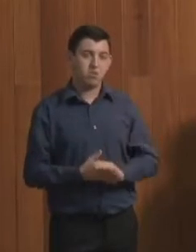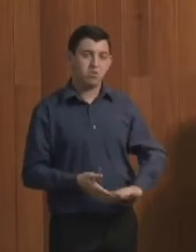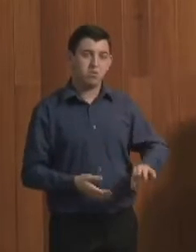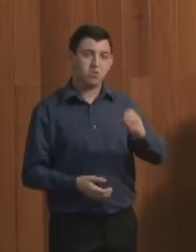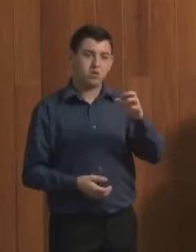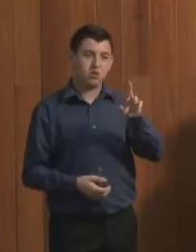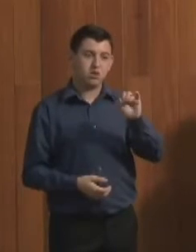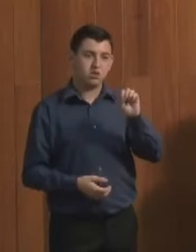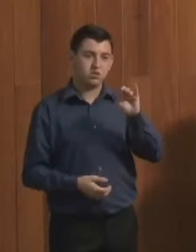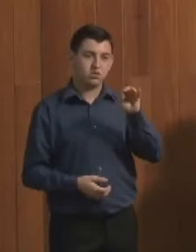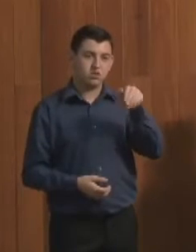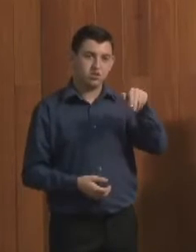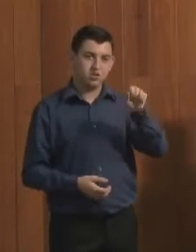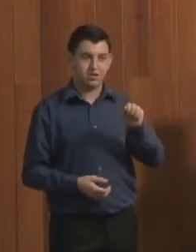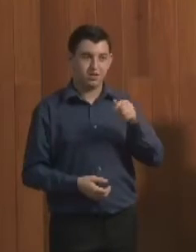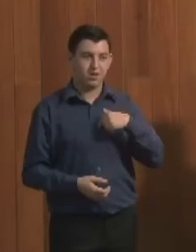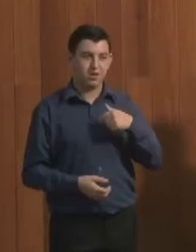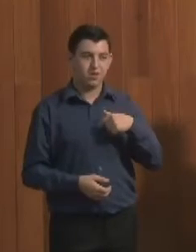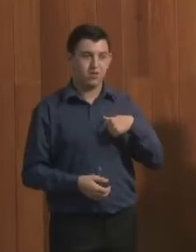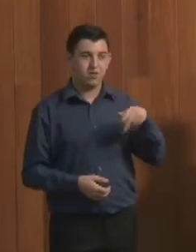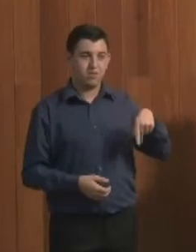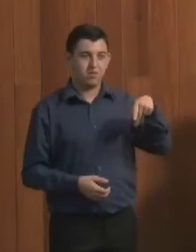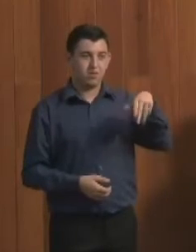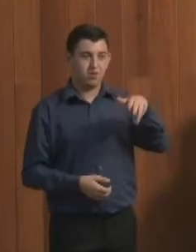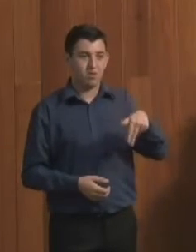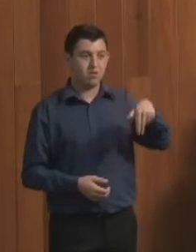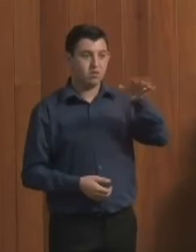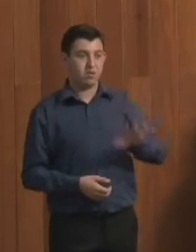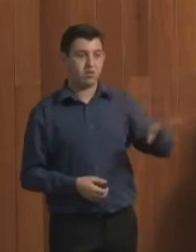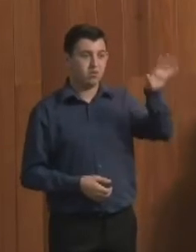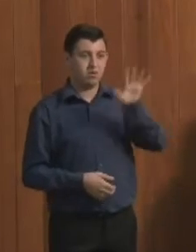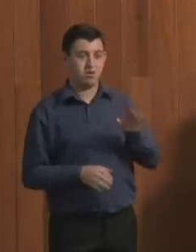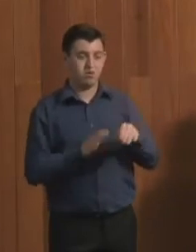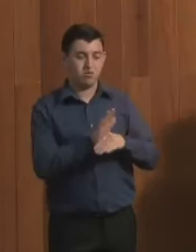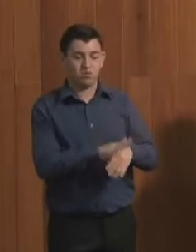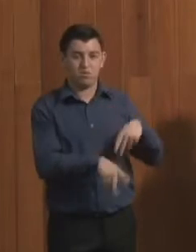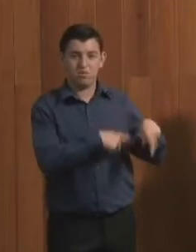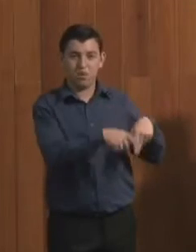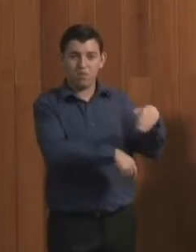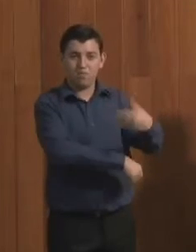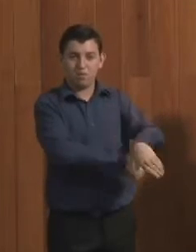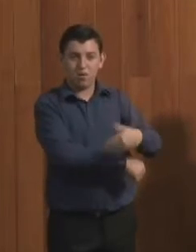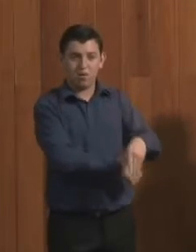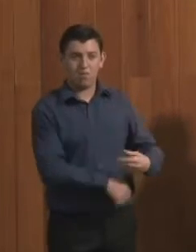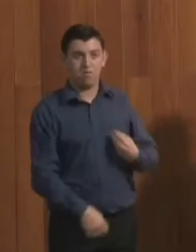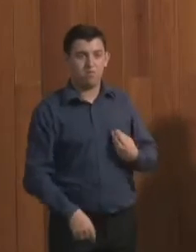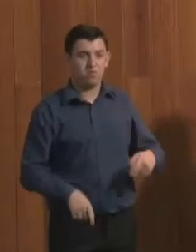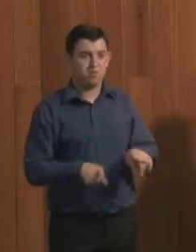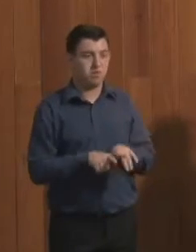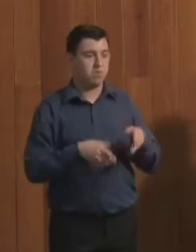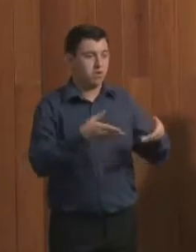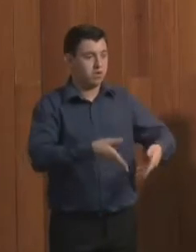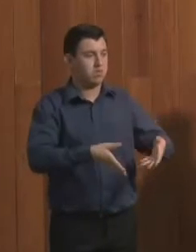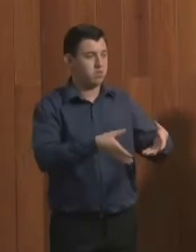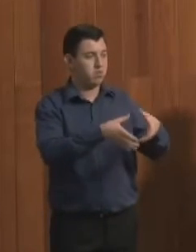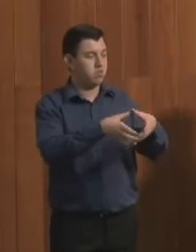sou Cristina, eu sou da Pastoral Nacional, né, do Povo da Rua, e participo também do Comitê